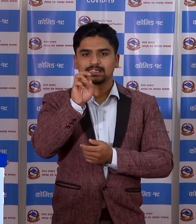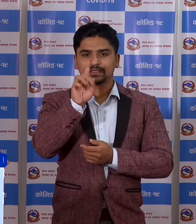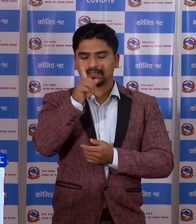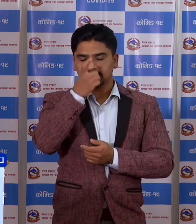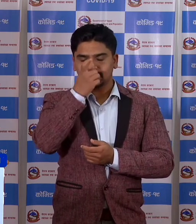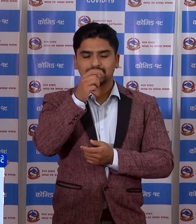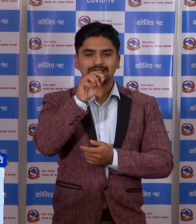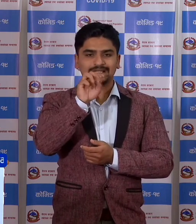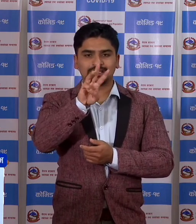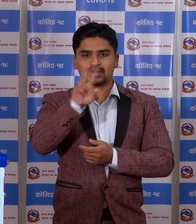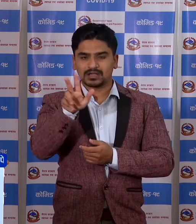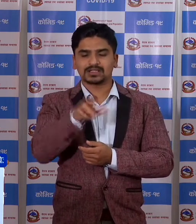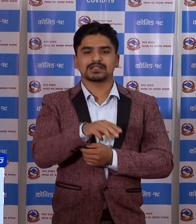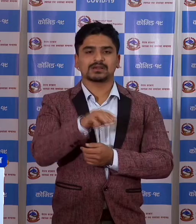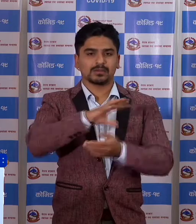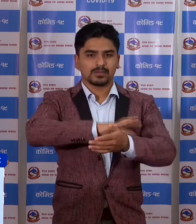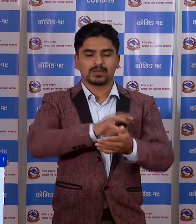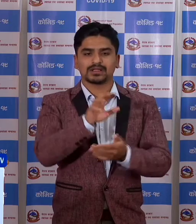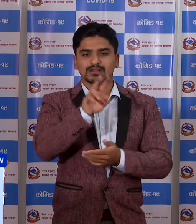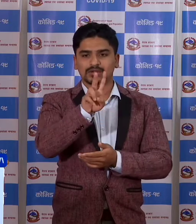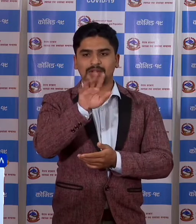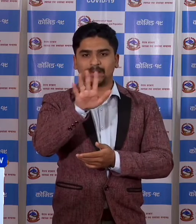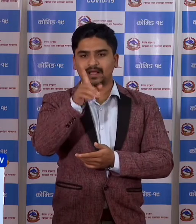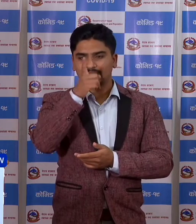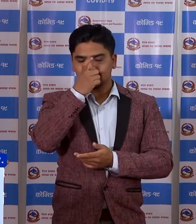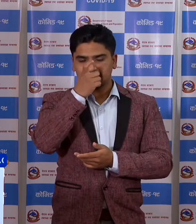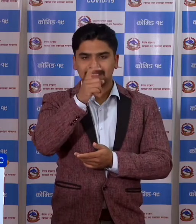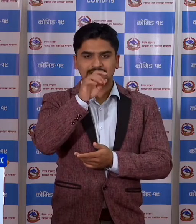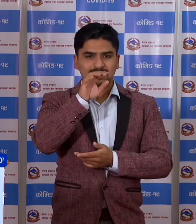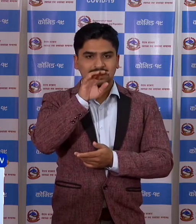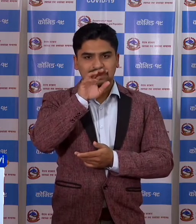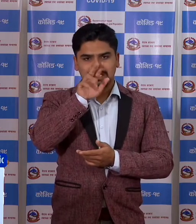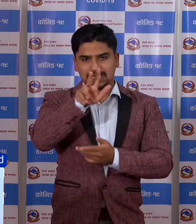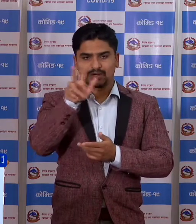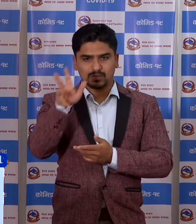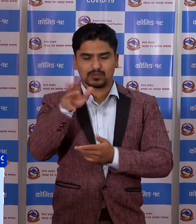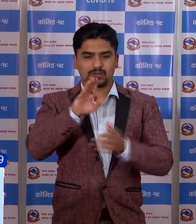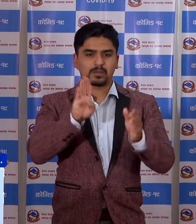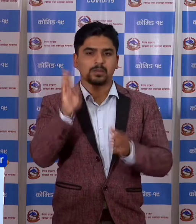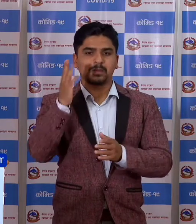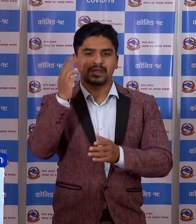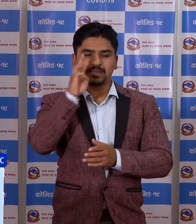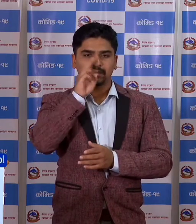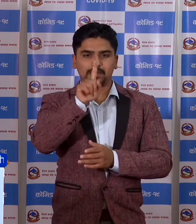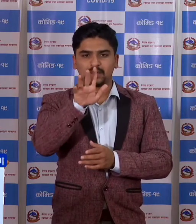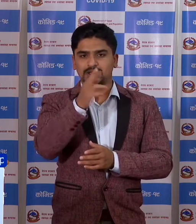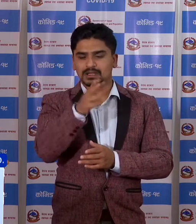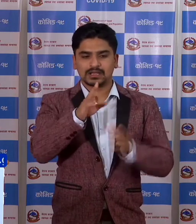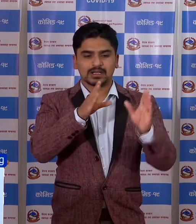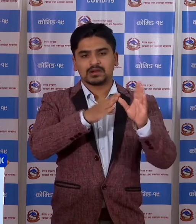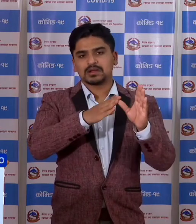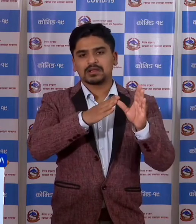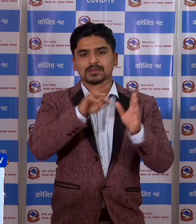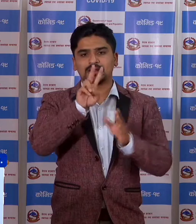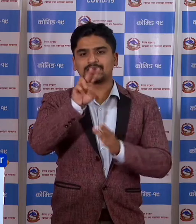1 जना, प्रदेश नम्बर 2 जना, त्यसै गरी बागमती प्रदेशमा 15 जना, गण्डकी